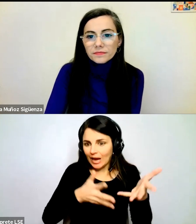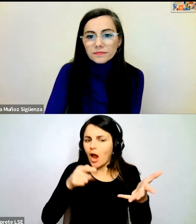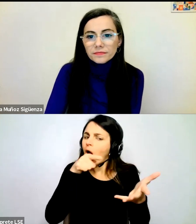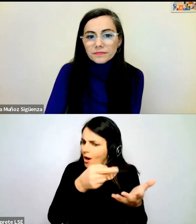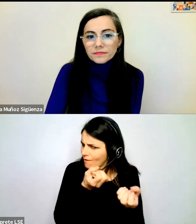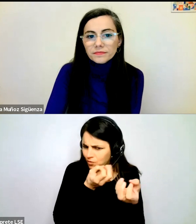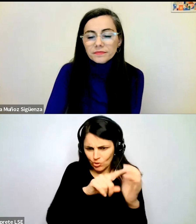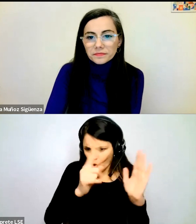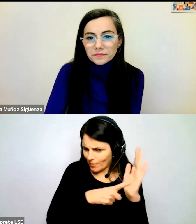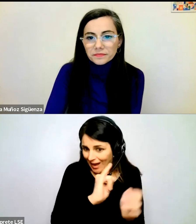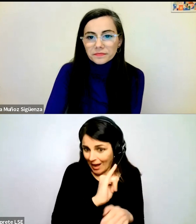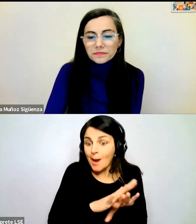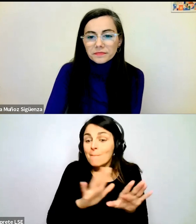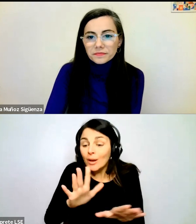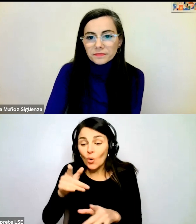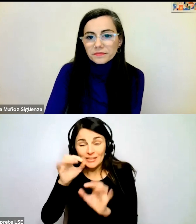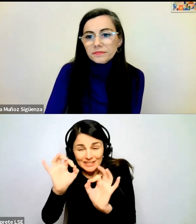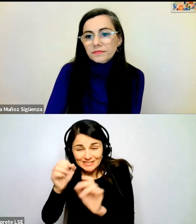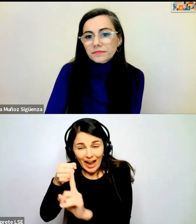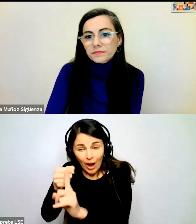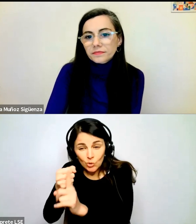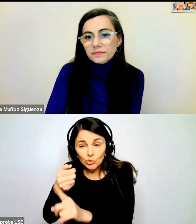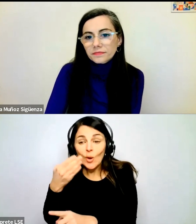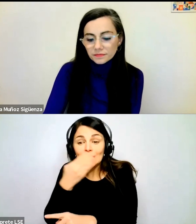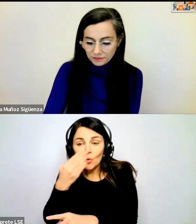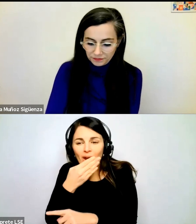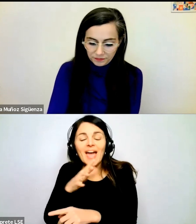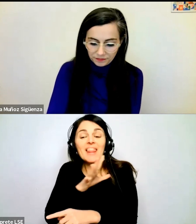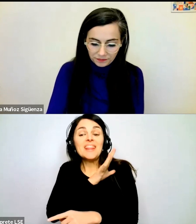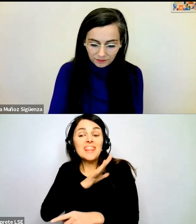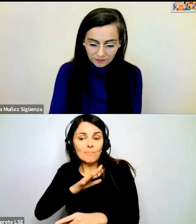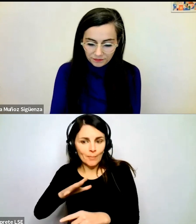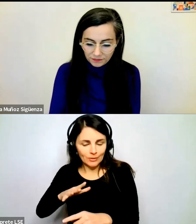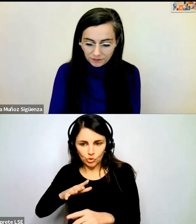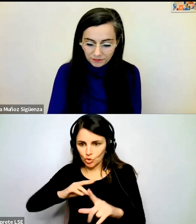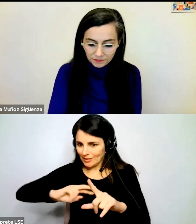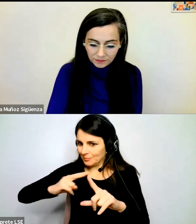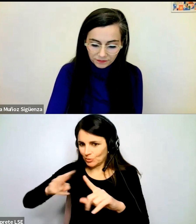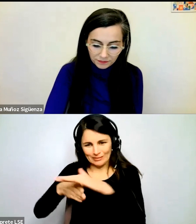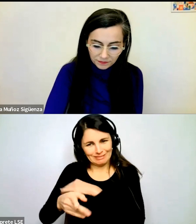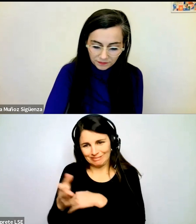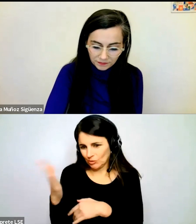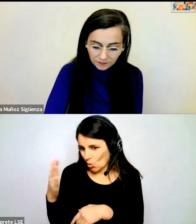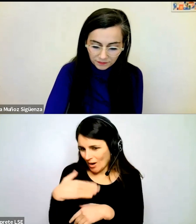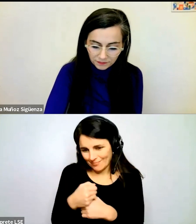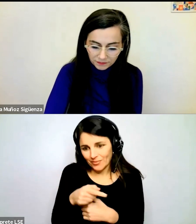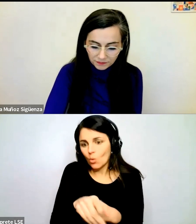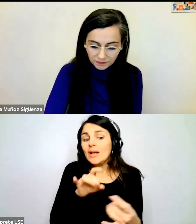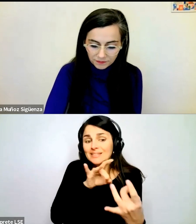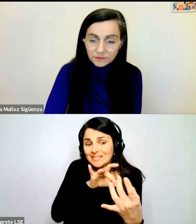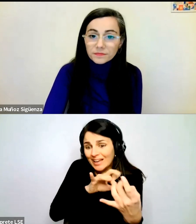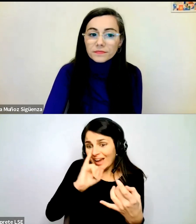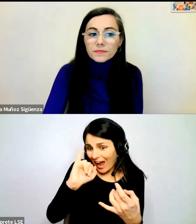de momento no es accesible a través de SVisual. Tiene un chat que lo lleva la Fundación ANAR con el que te puedes